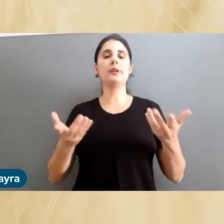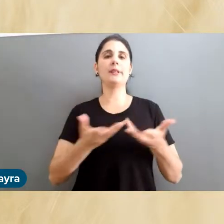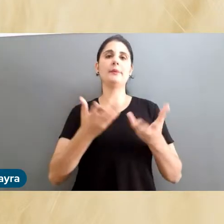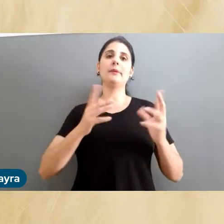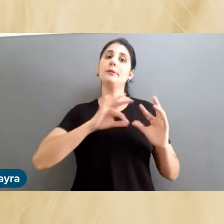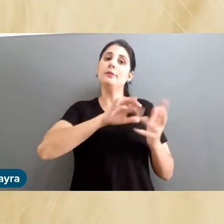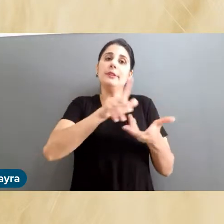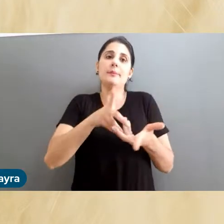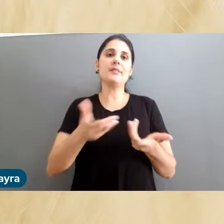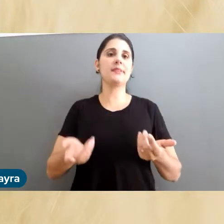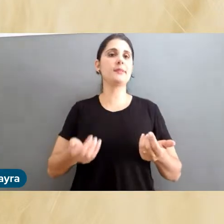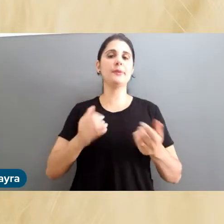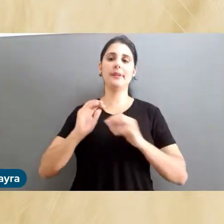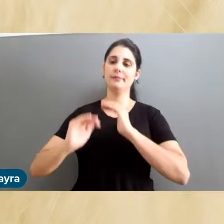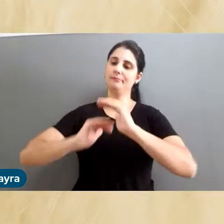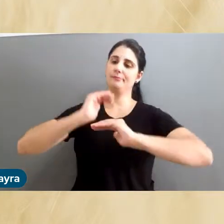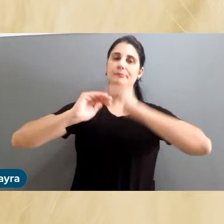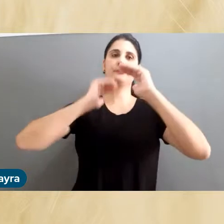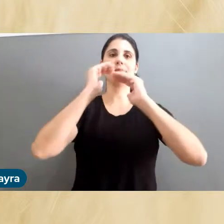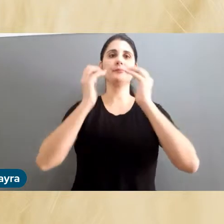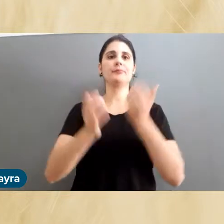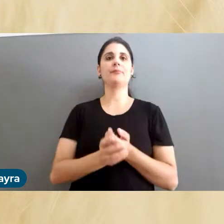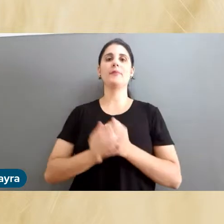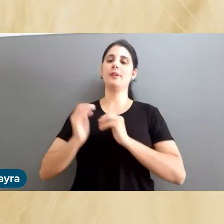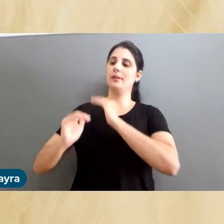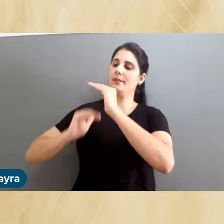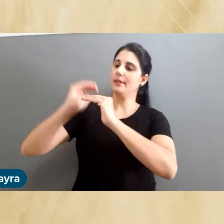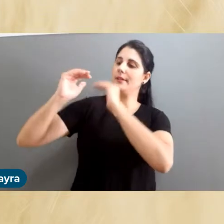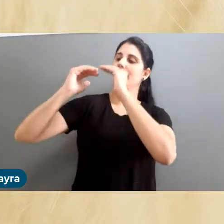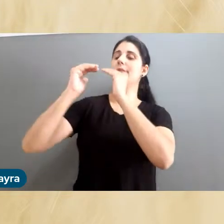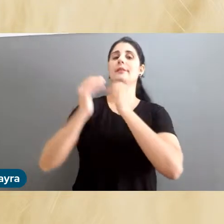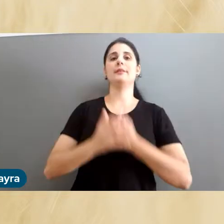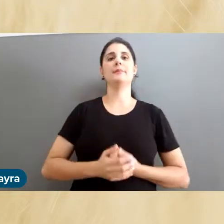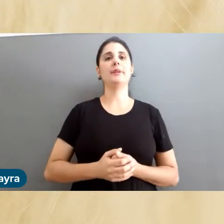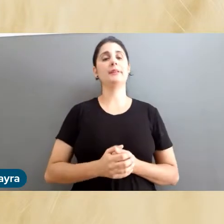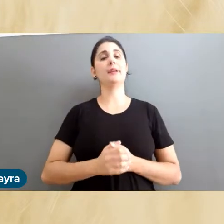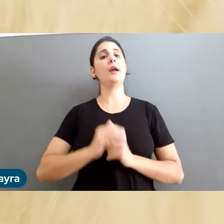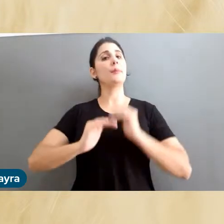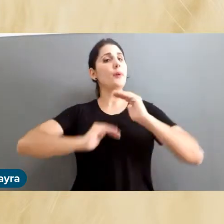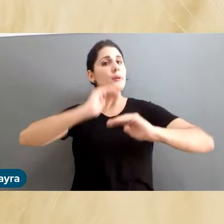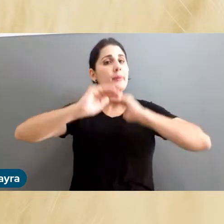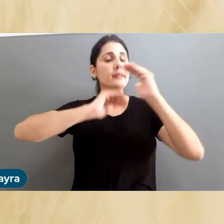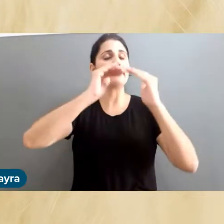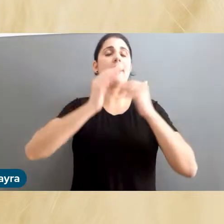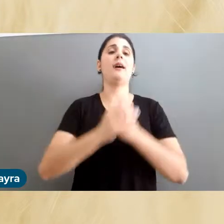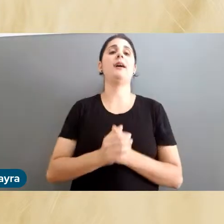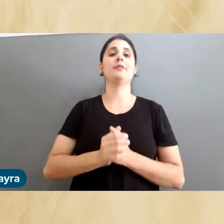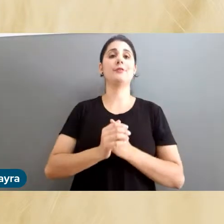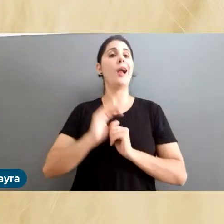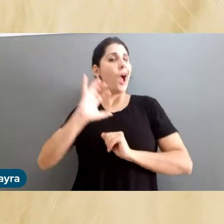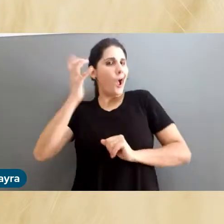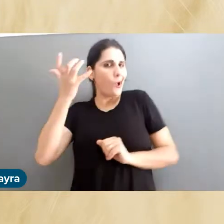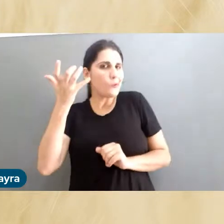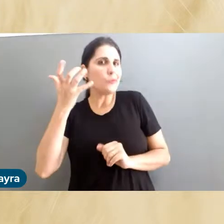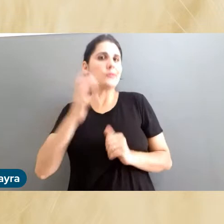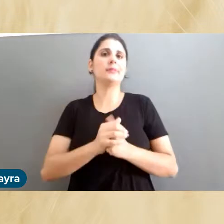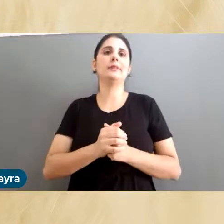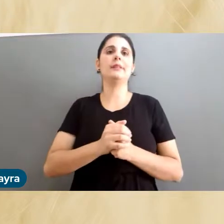vamos alcançar novos elementos de crescimento, de prosperidade. Acontece que quando nós